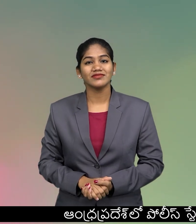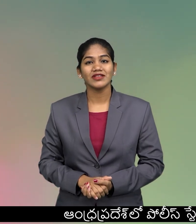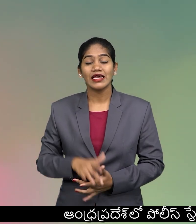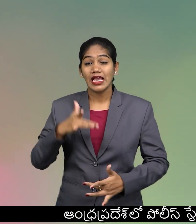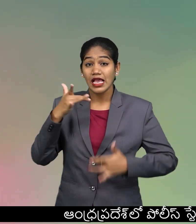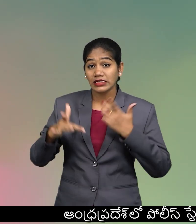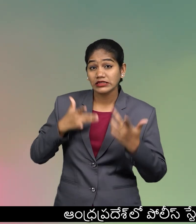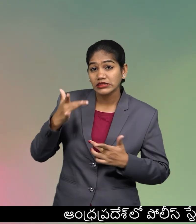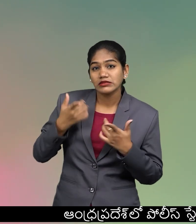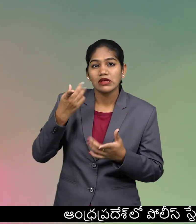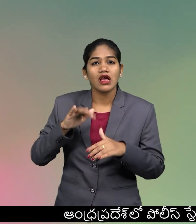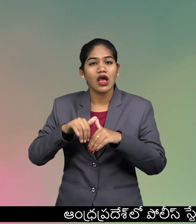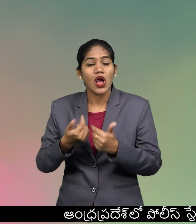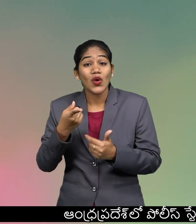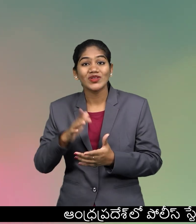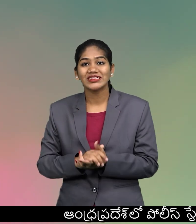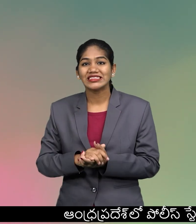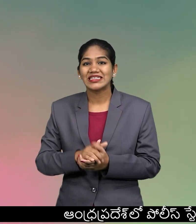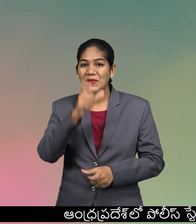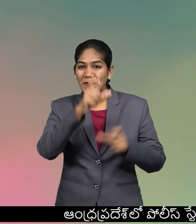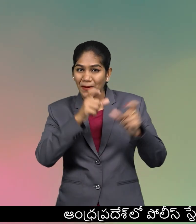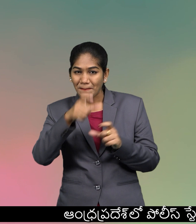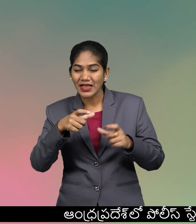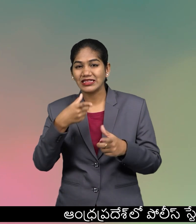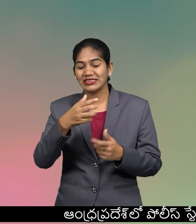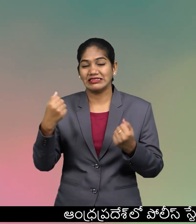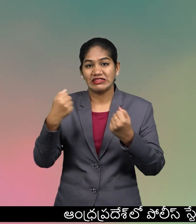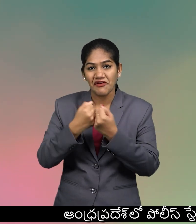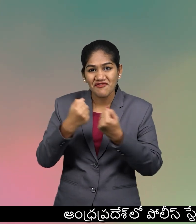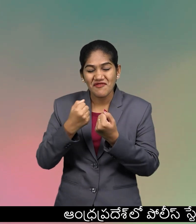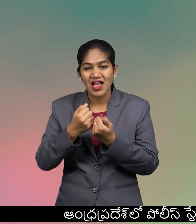ఆంధ్రప్రదేశ్లో పోలీస్ స్టేషన్లపై దాడి చేసి నిరసన తెలిపారు.